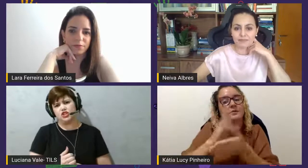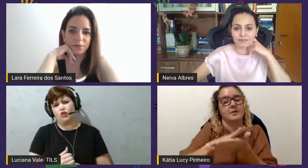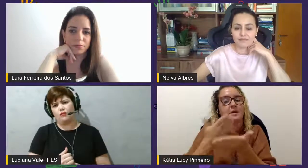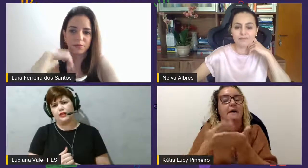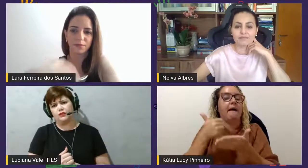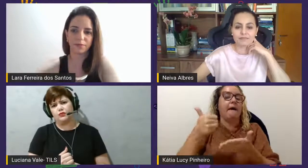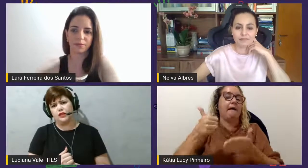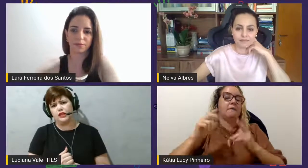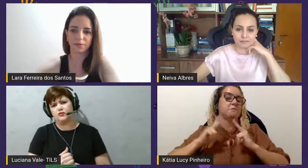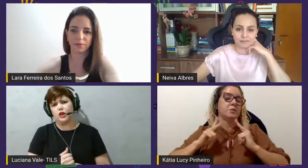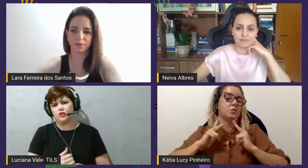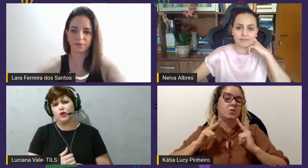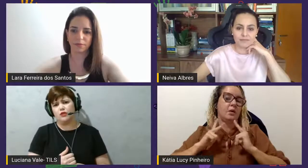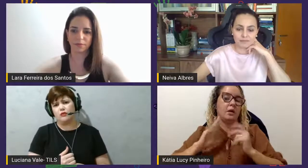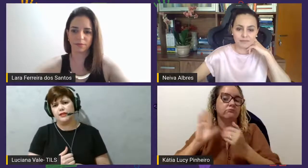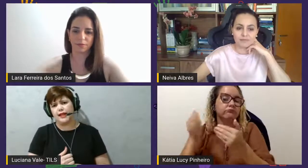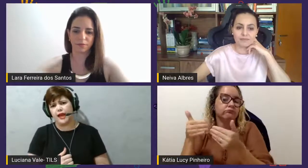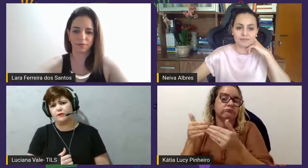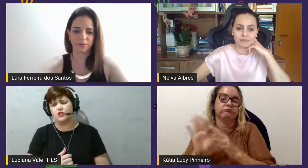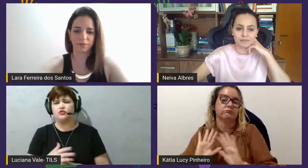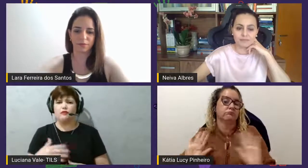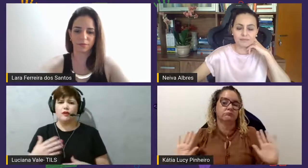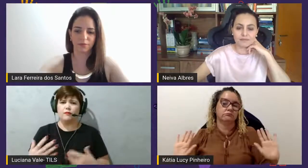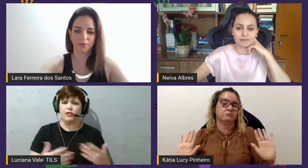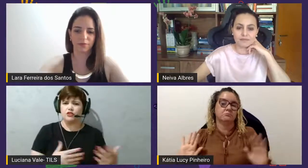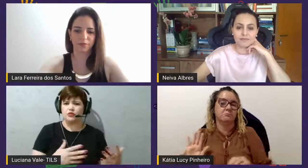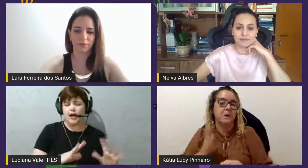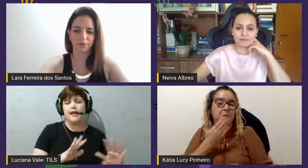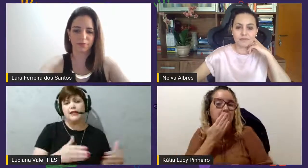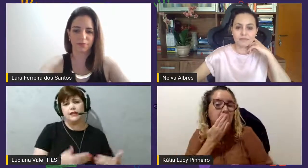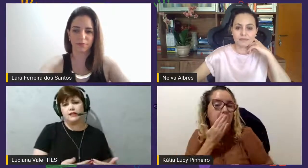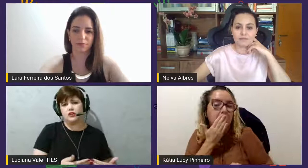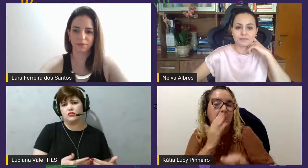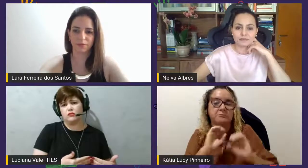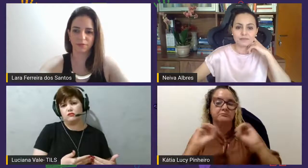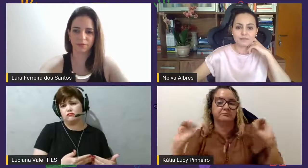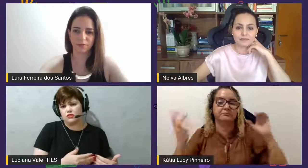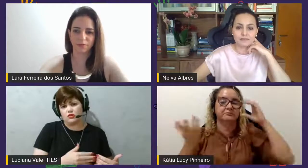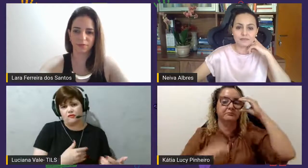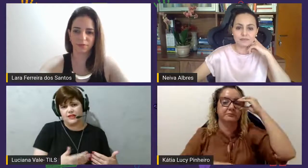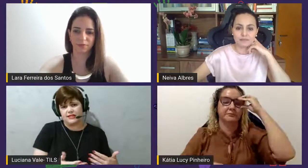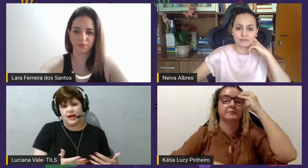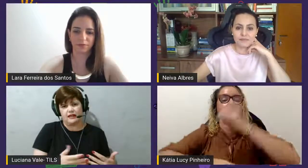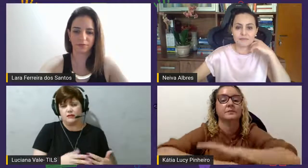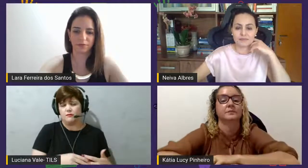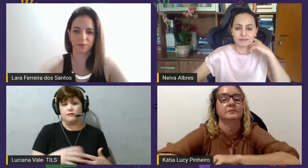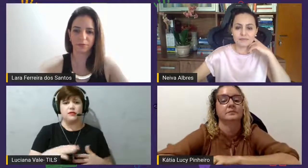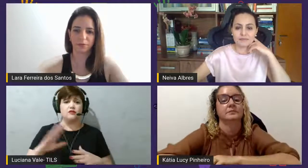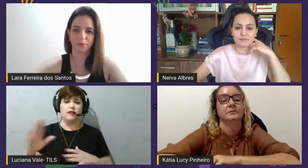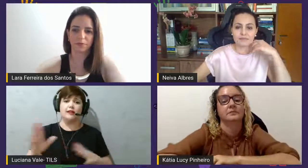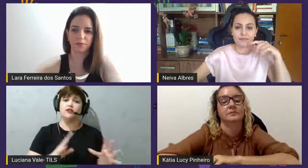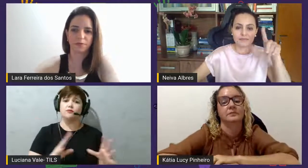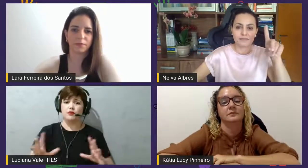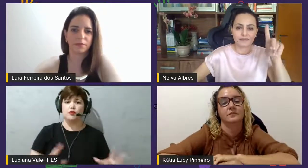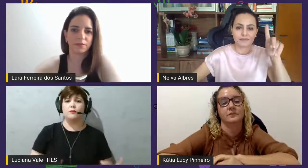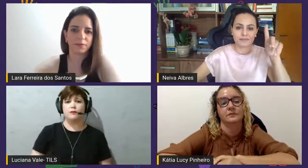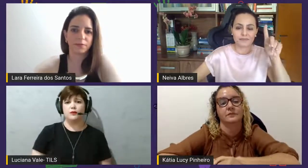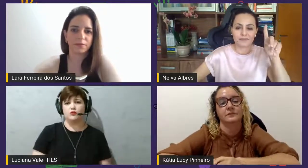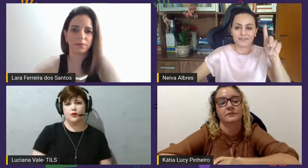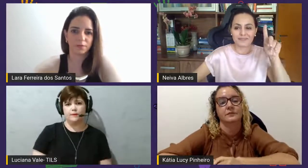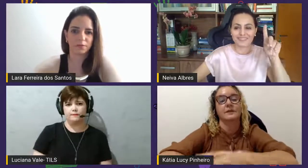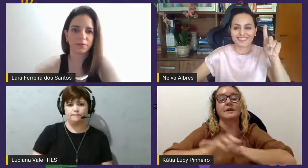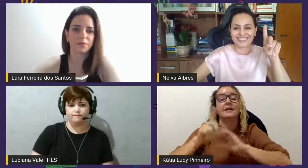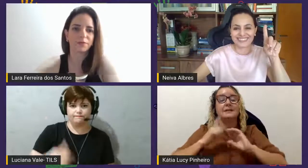se sentir incomodado com isso, pode procurar um intérprete de uma forma particular e eles 2 conversarem, mas isso varia de pessoa